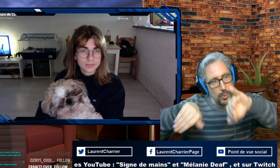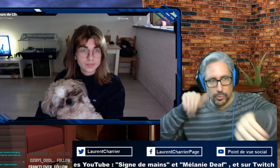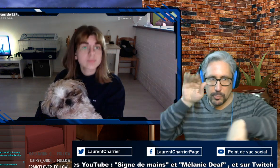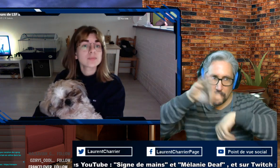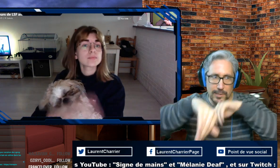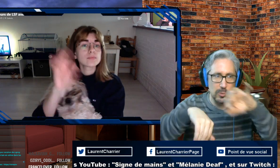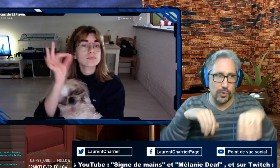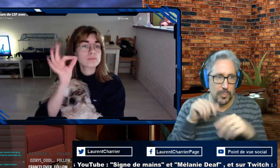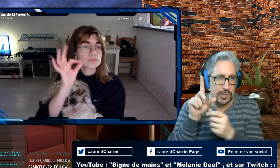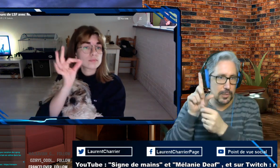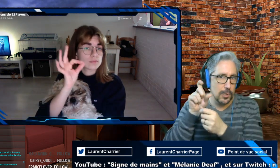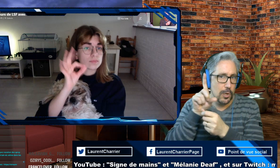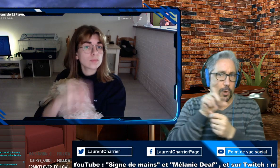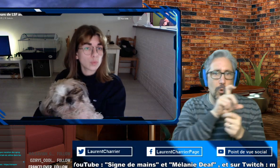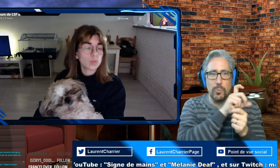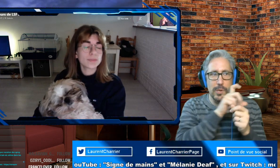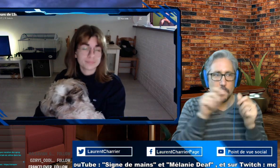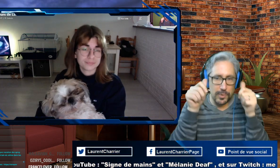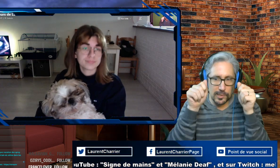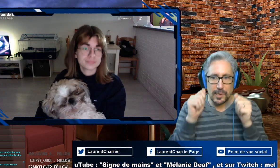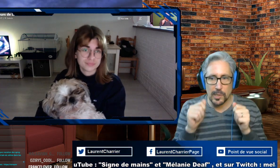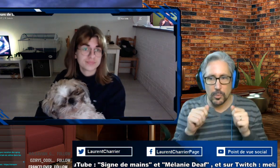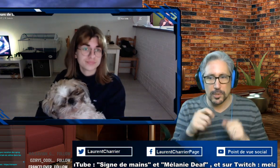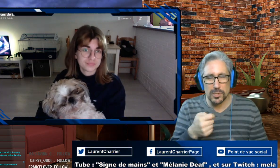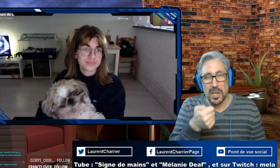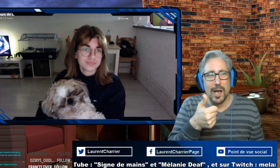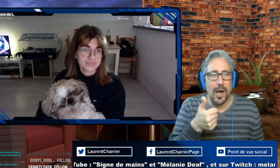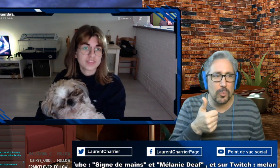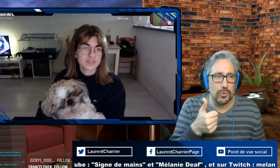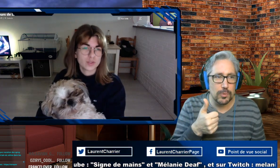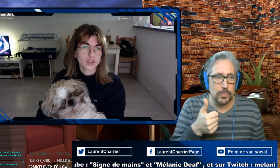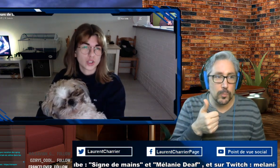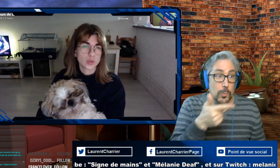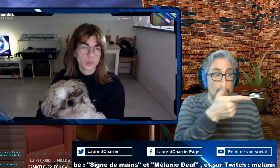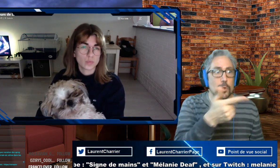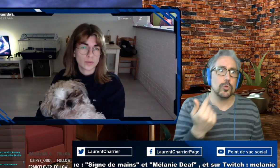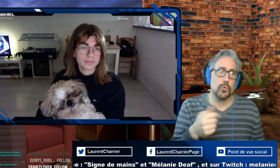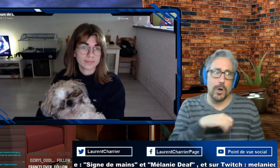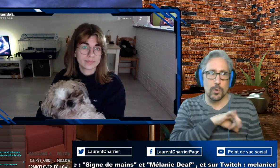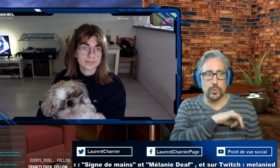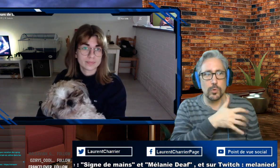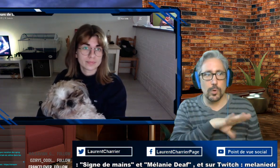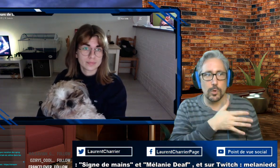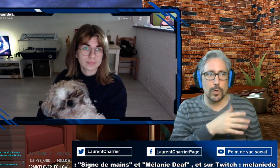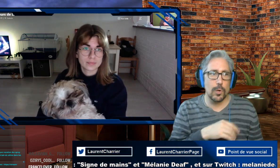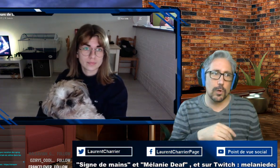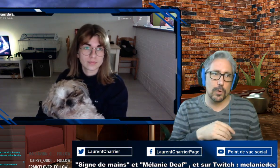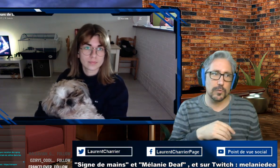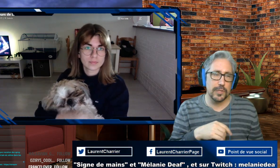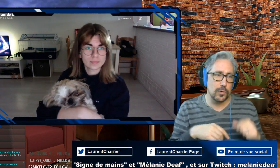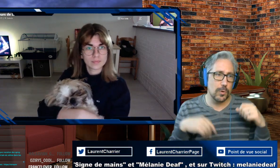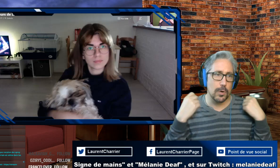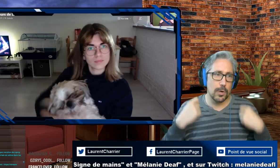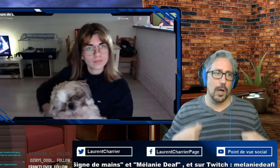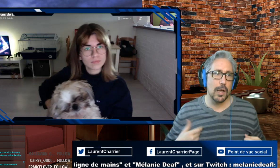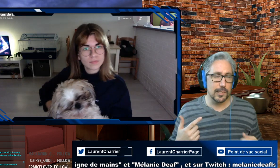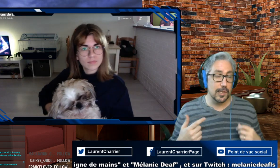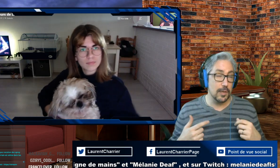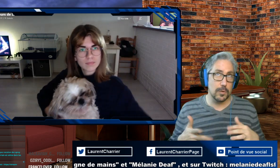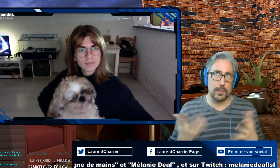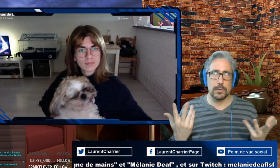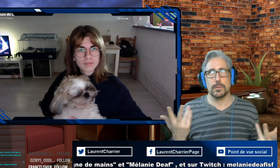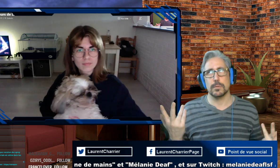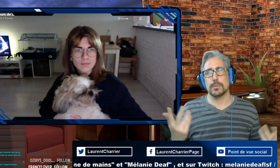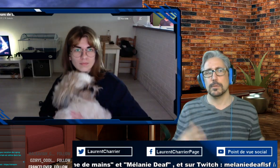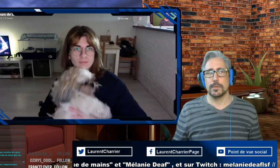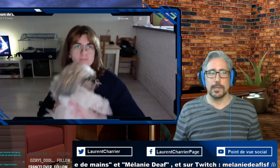lunettes pour natation pour la piscine. On met les sprays, ça protège un peu. Toi, quand tu fais tes cours avec les